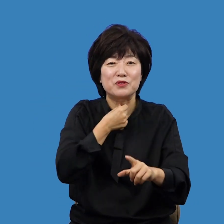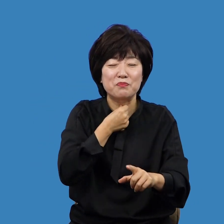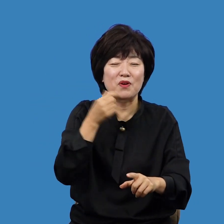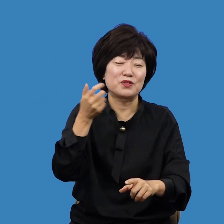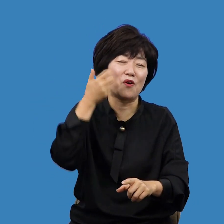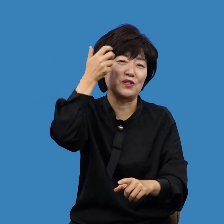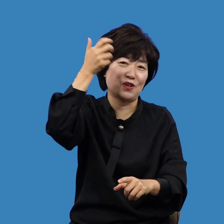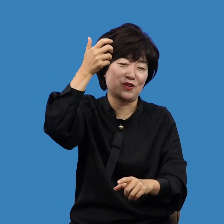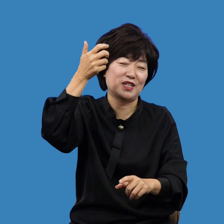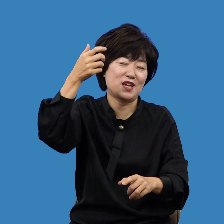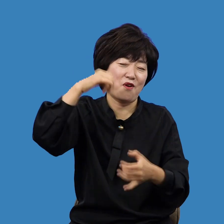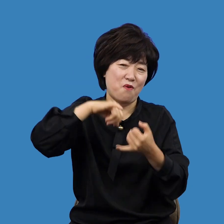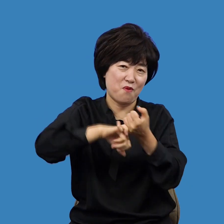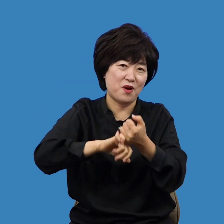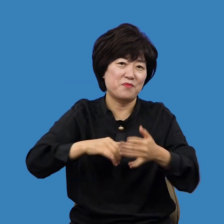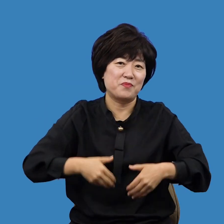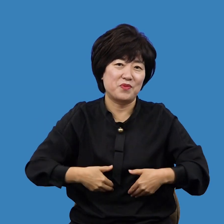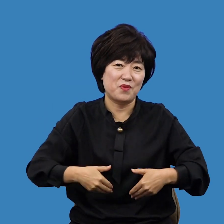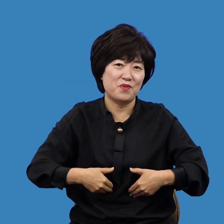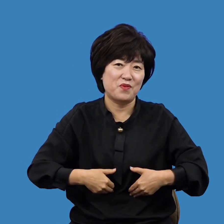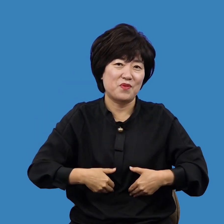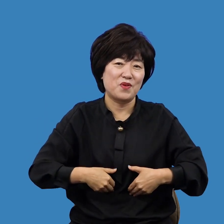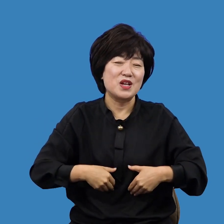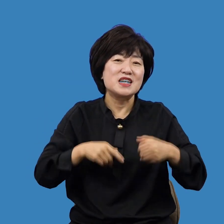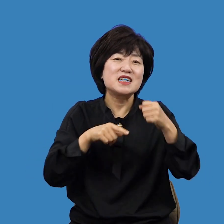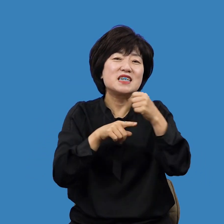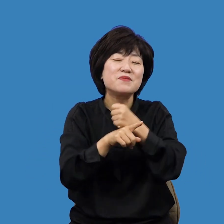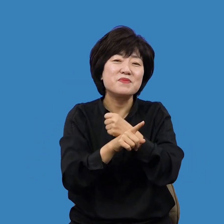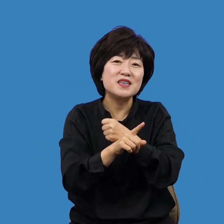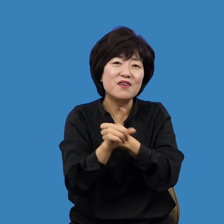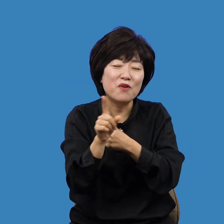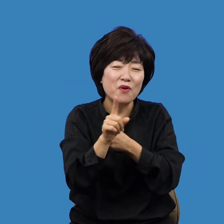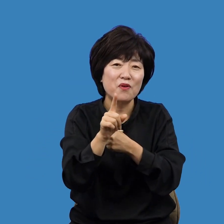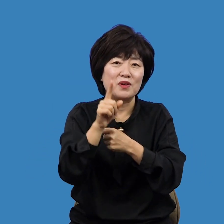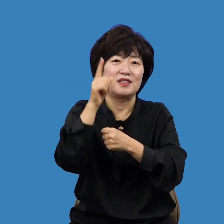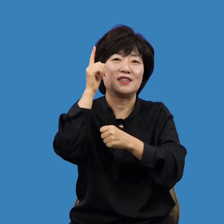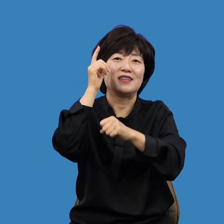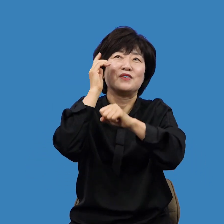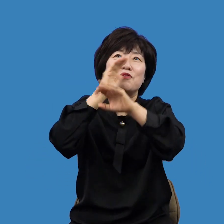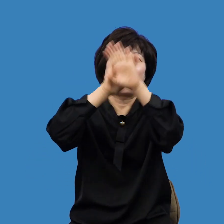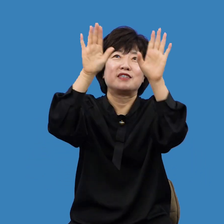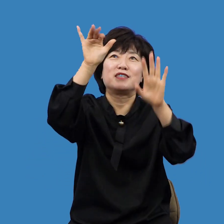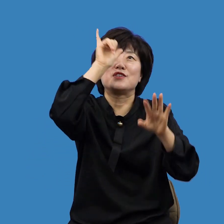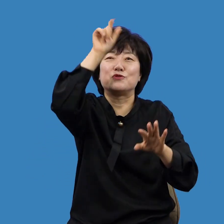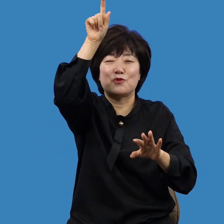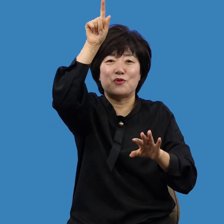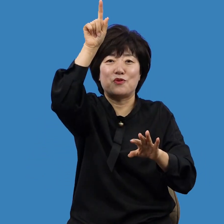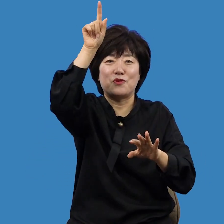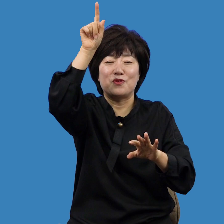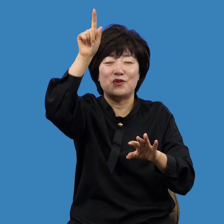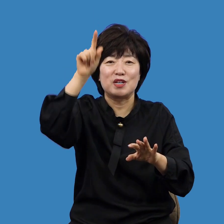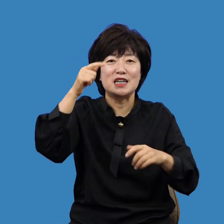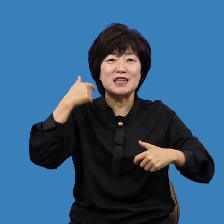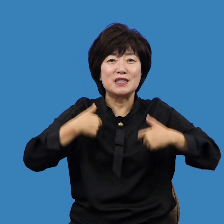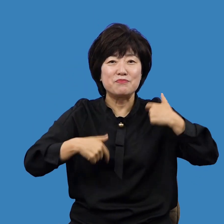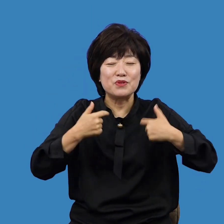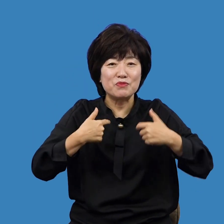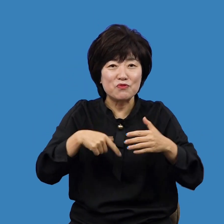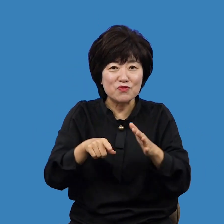되는 거야. 왜냐하면 의미는 어디 있는 거예요? 위에 있는 거거든. 그러면 기쁨을 위해서는 당연히